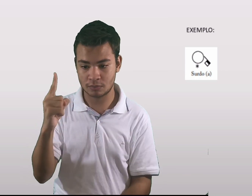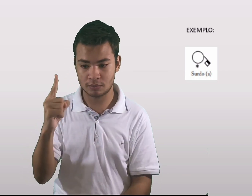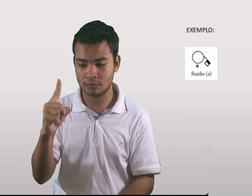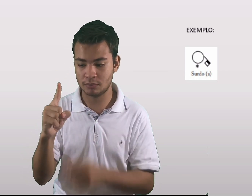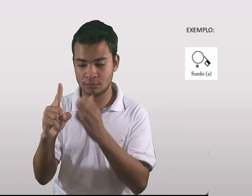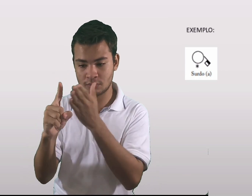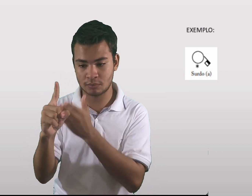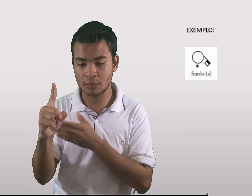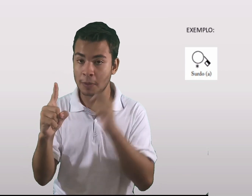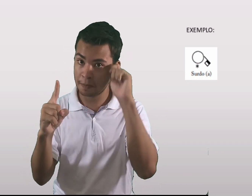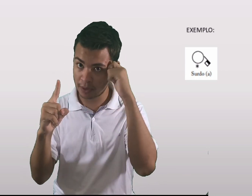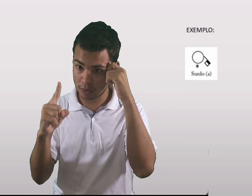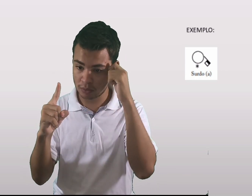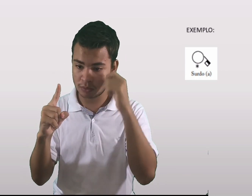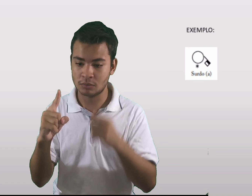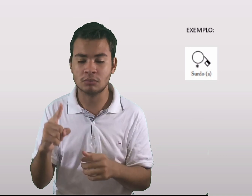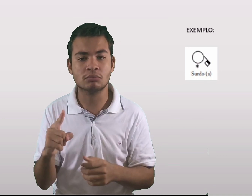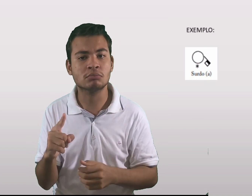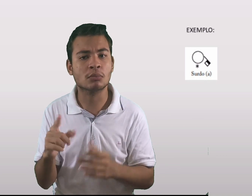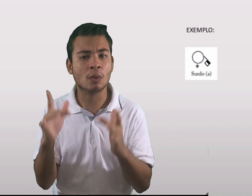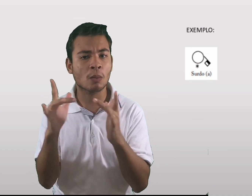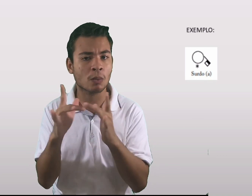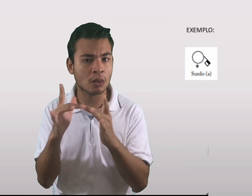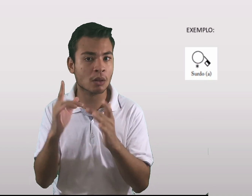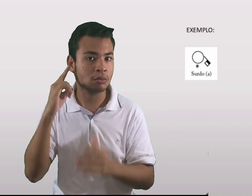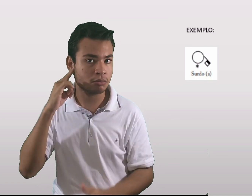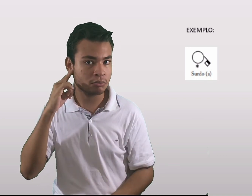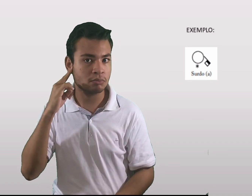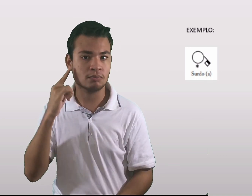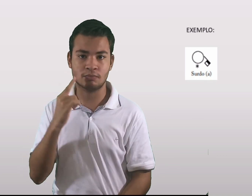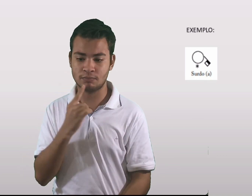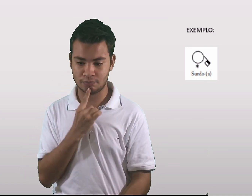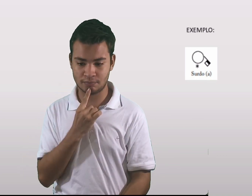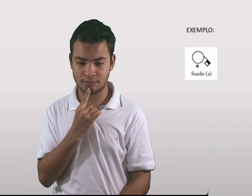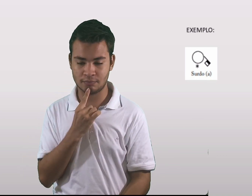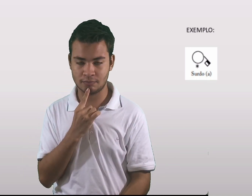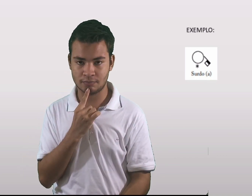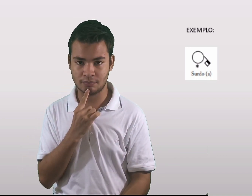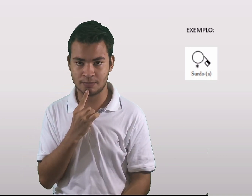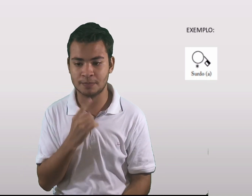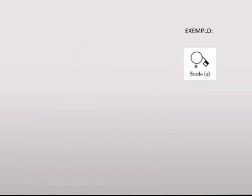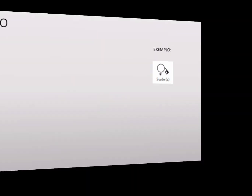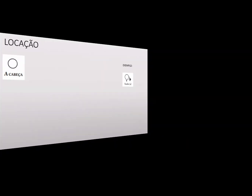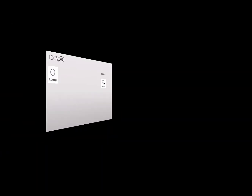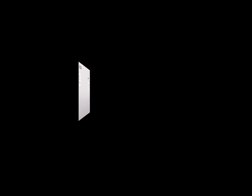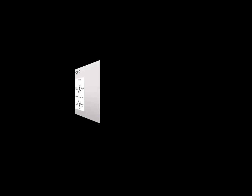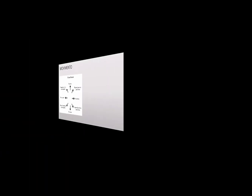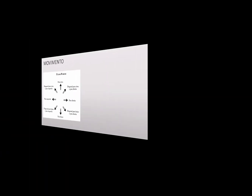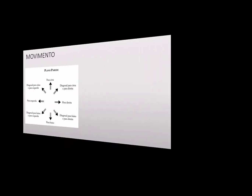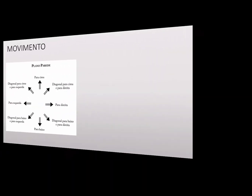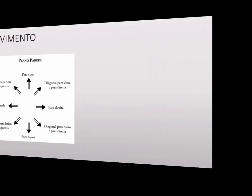Então, a configuração de mão está com o dedo indicador, ele está metade preto e esse é o